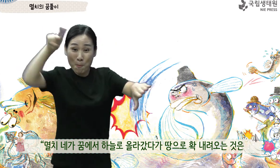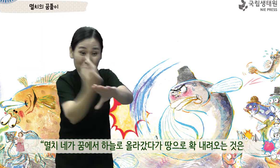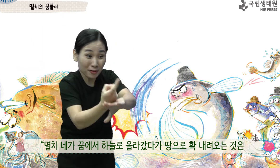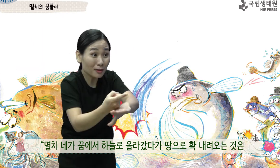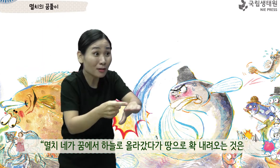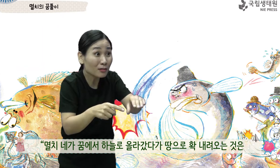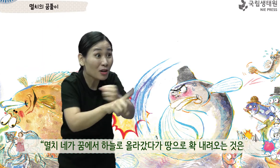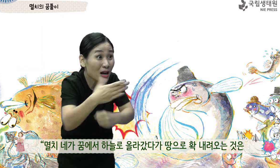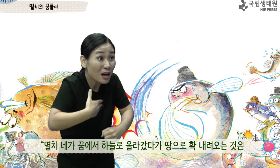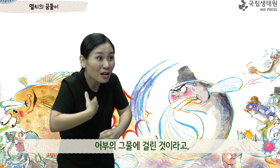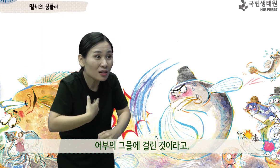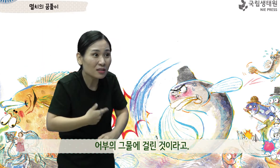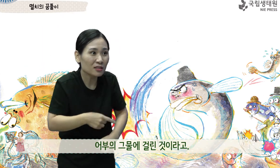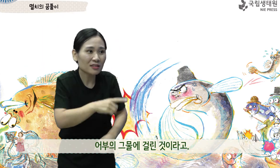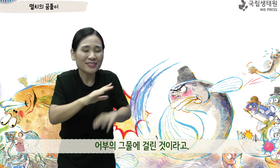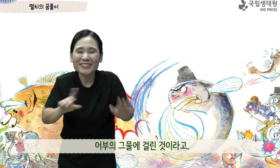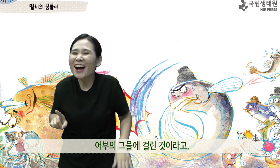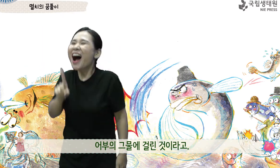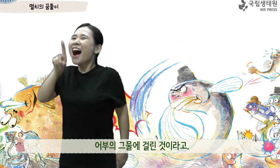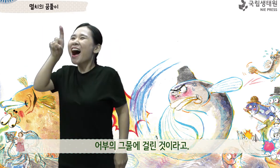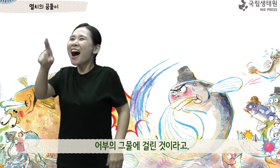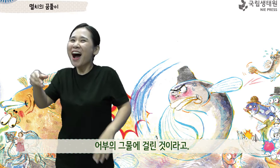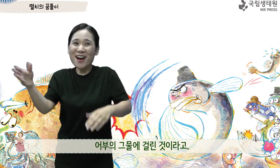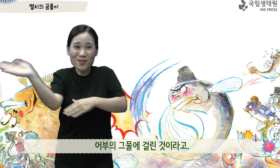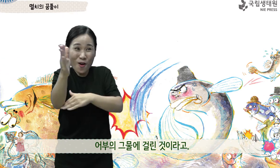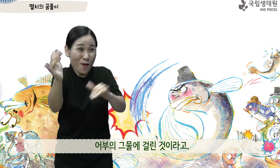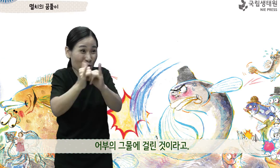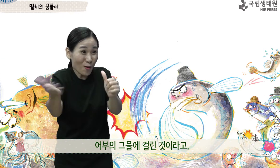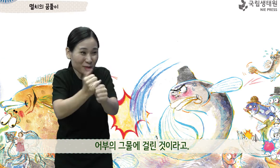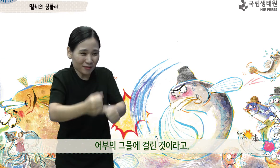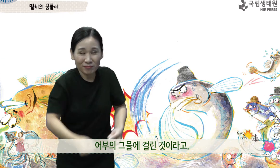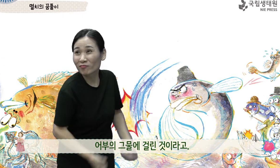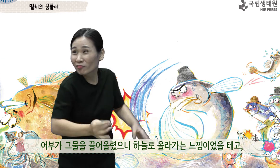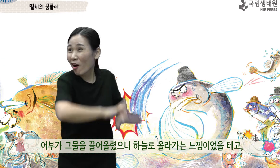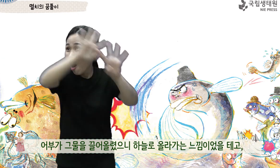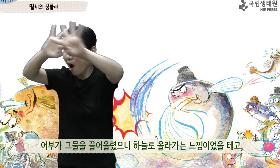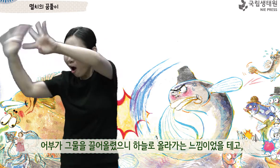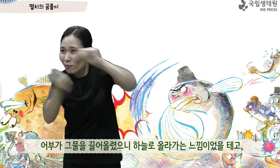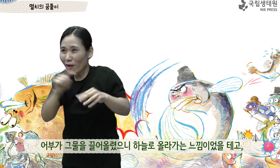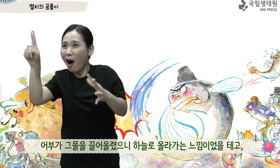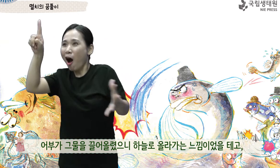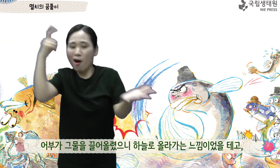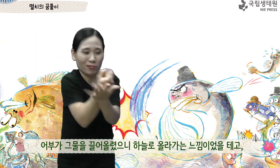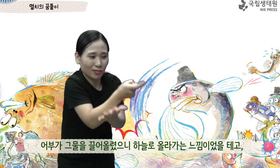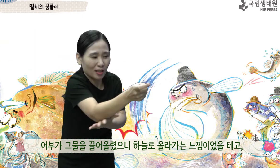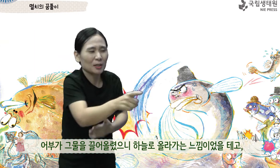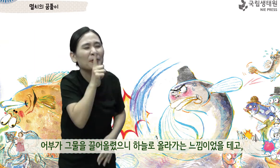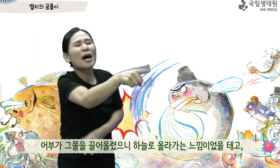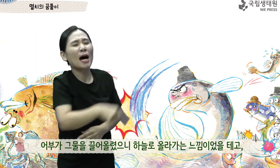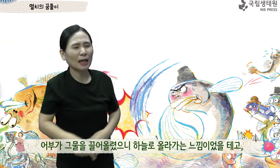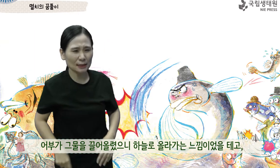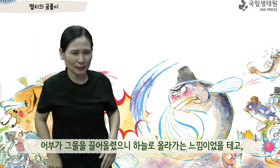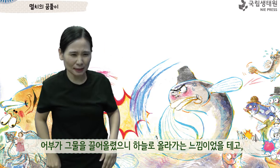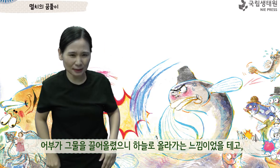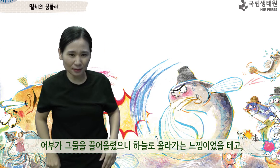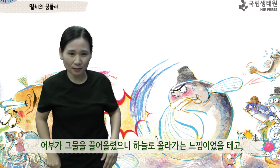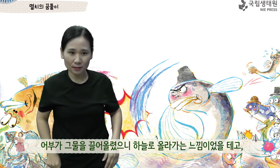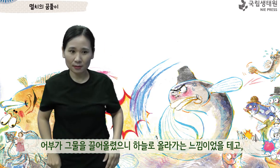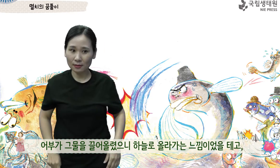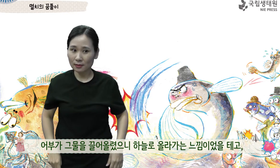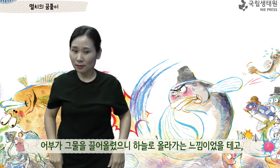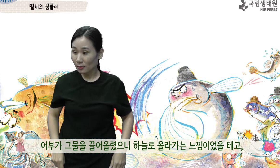확 내려오는 것은 어부의 그물에 걸린 것이라고. 어부가 그물을 끌어올렸으니